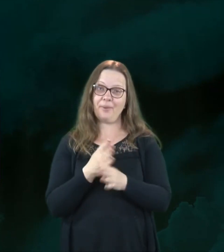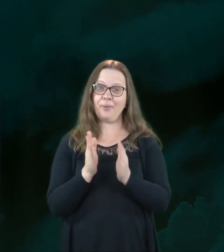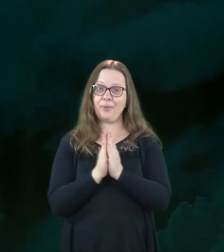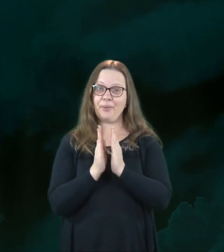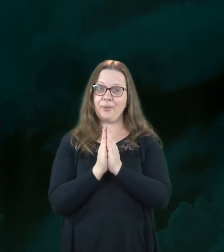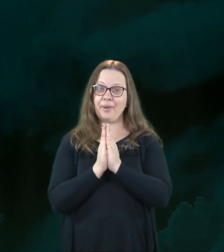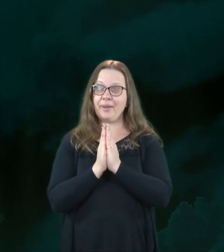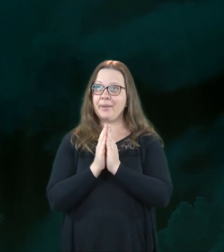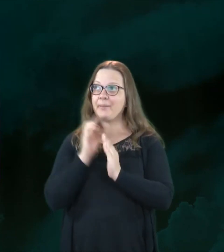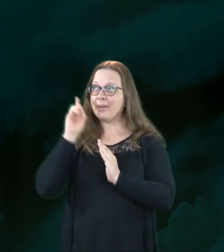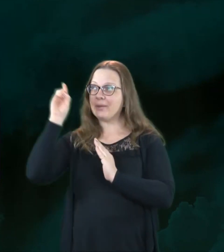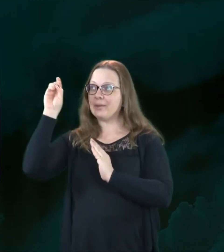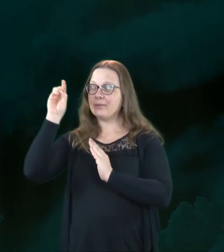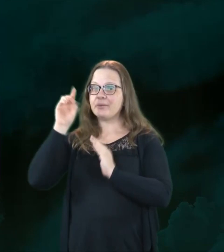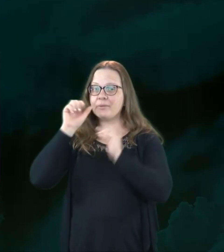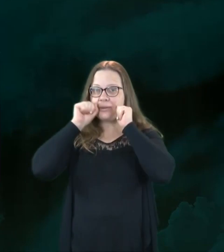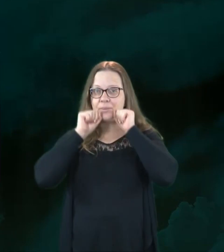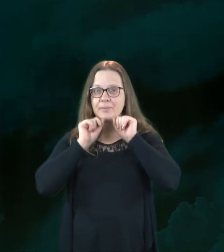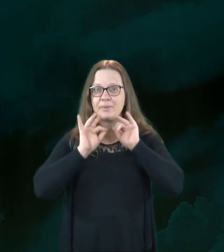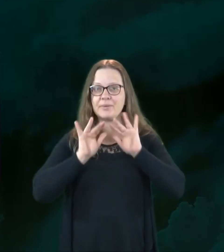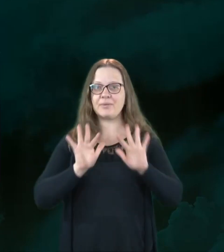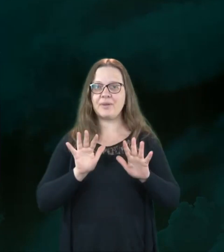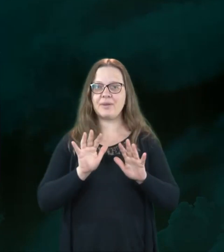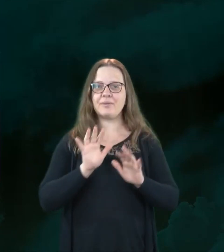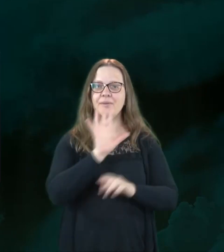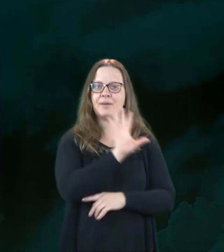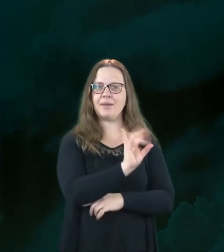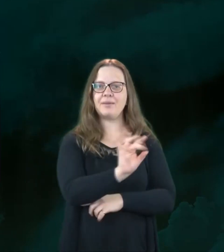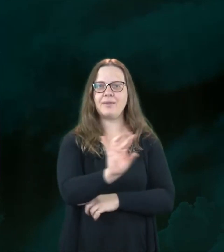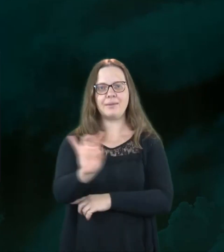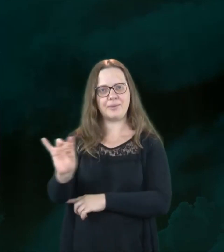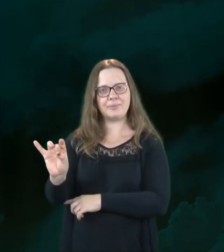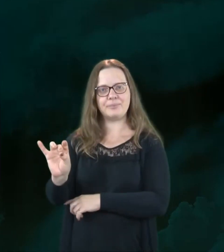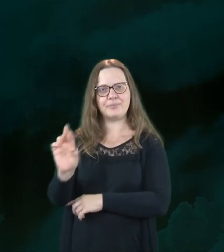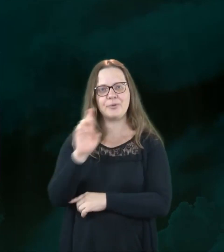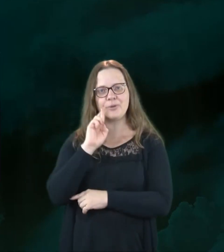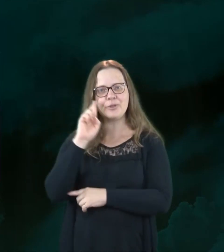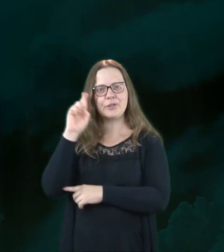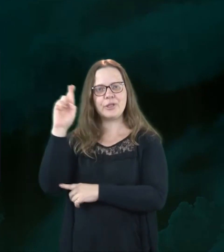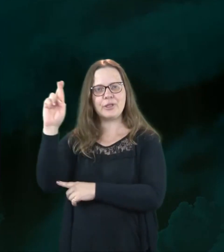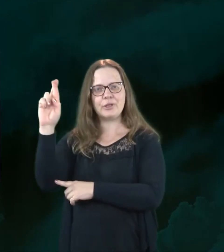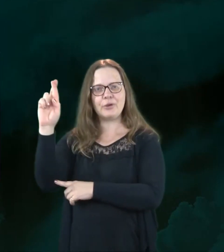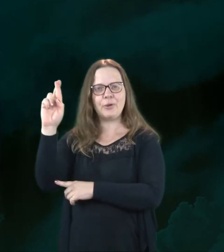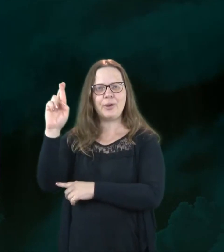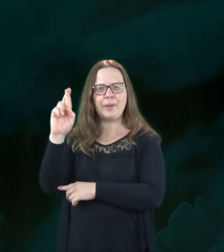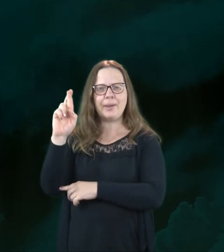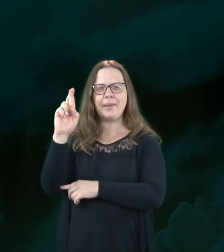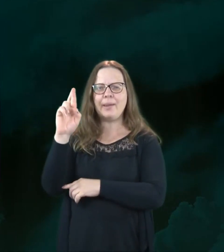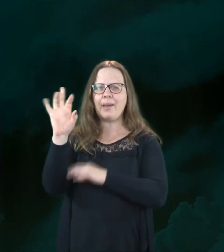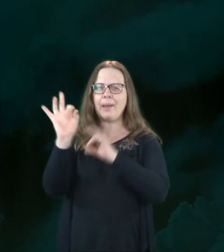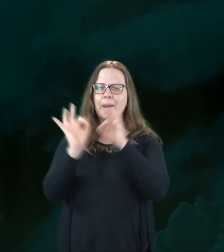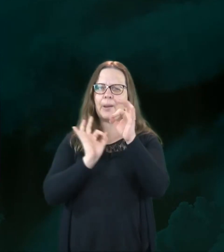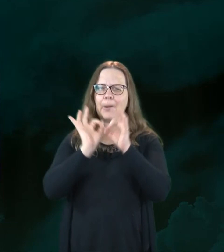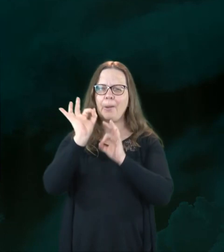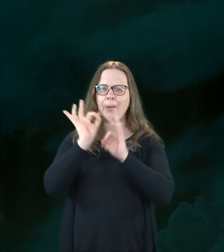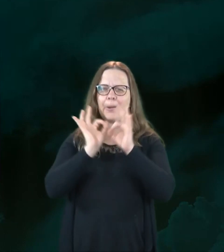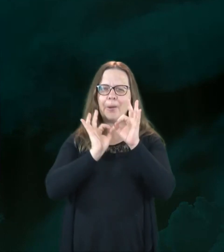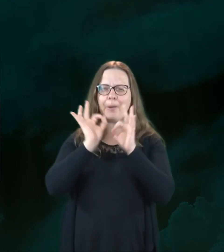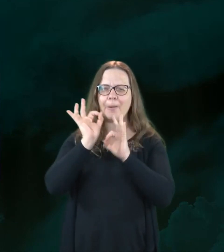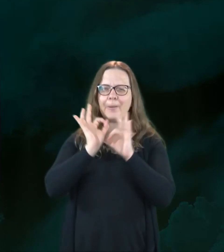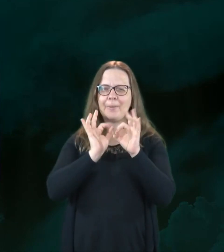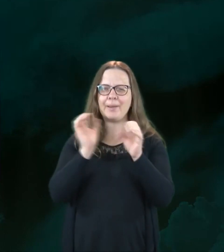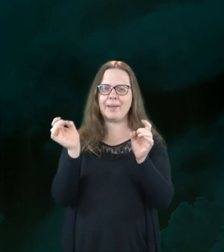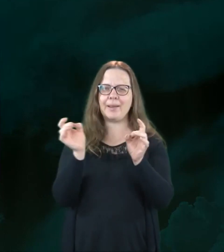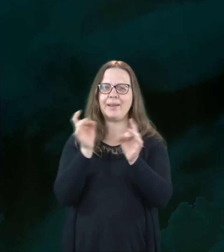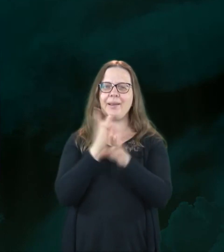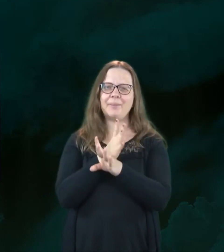abençoar vocês, que o Senhor possa realmente concretizar esse seu sonho